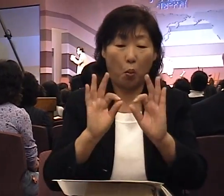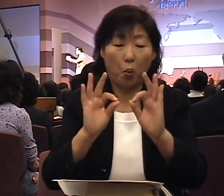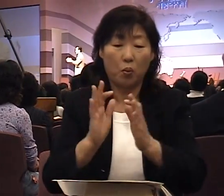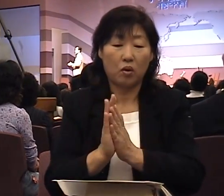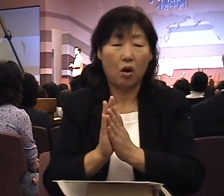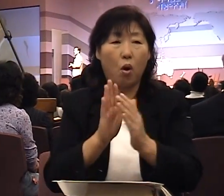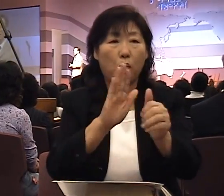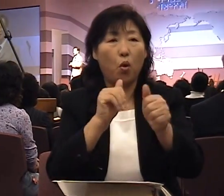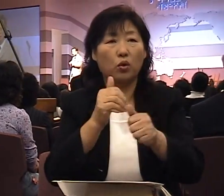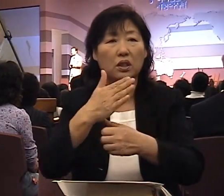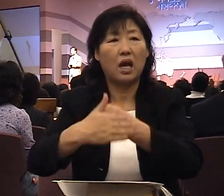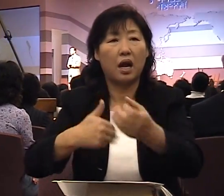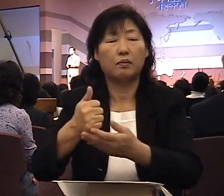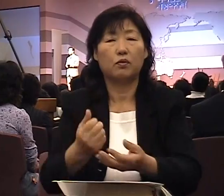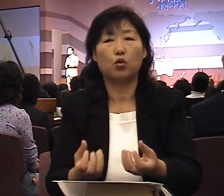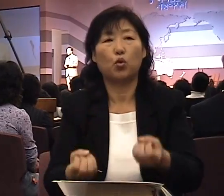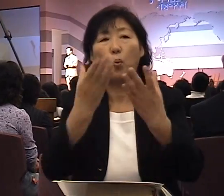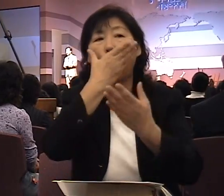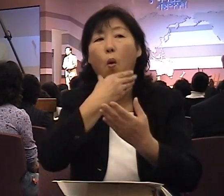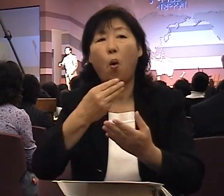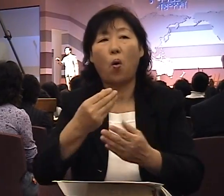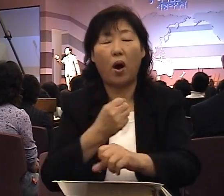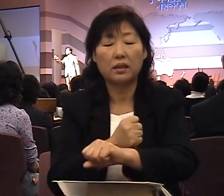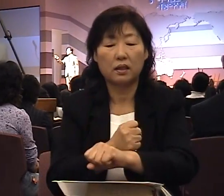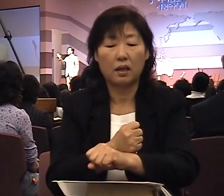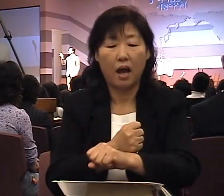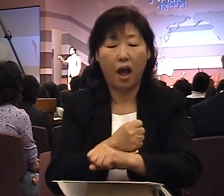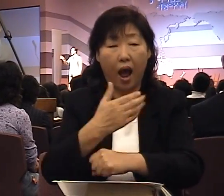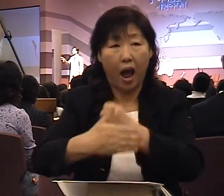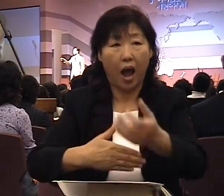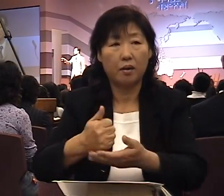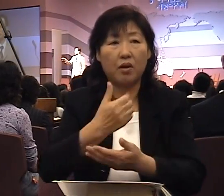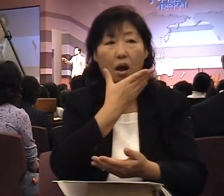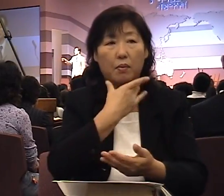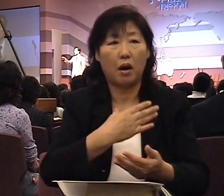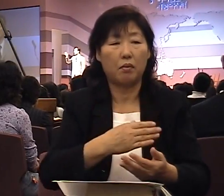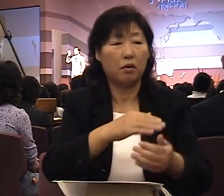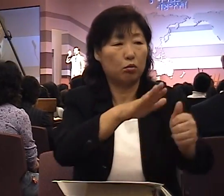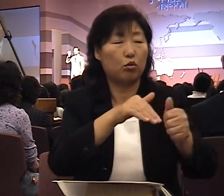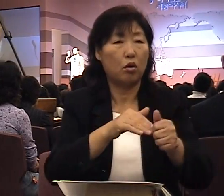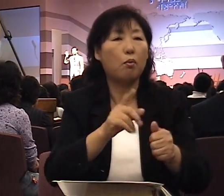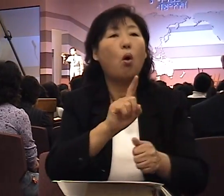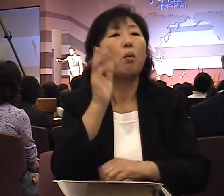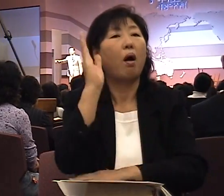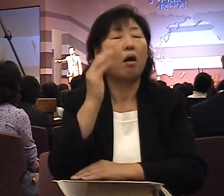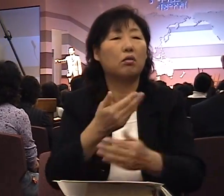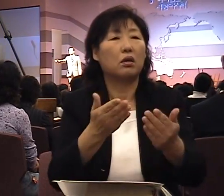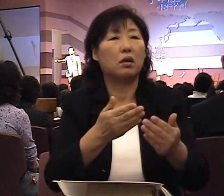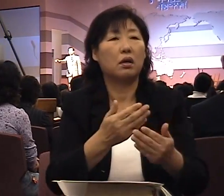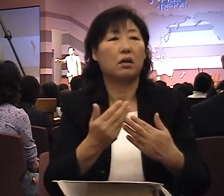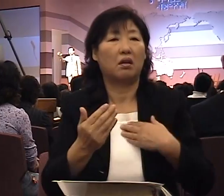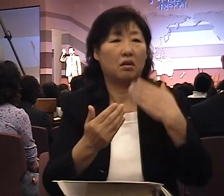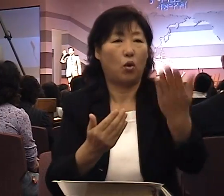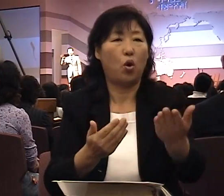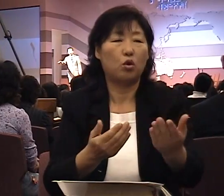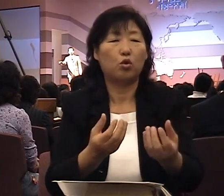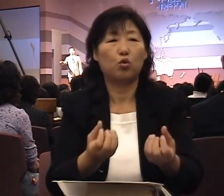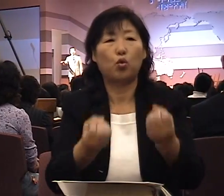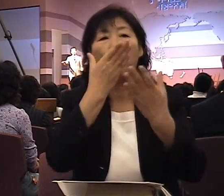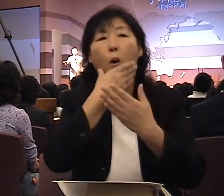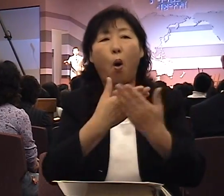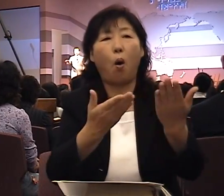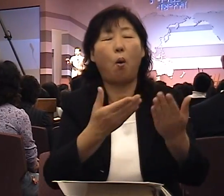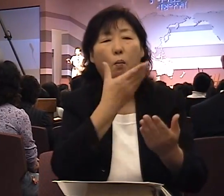되십니까? 축복하시는 하나님이에요. 축복하시는. 아브라함을 불러서 무슨 말씀을 주십니까? 내가 너를 축복하리라. 내가 너에게